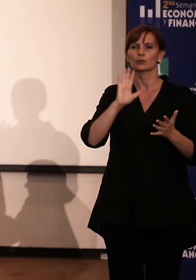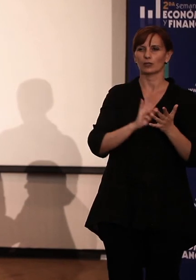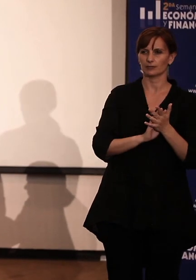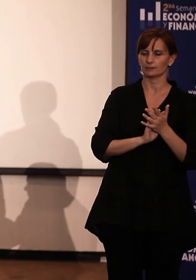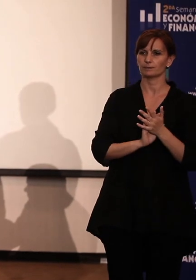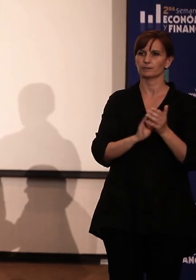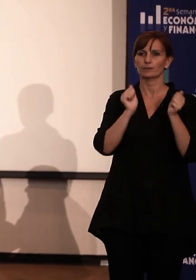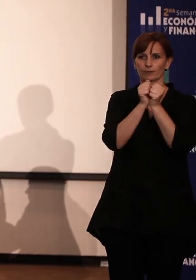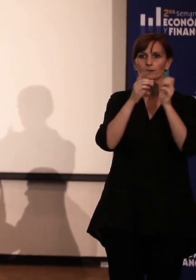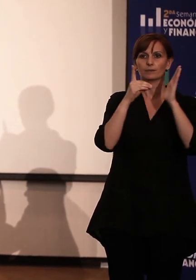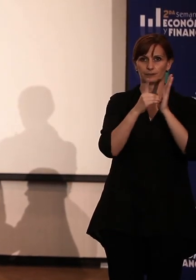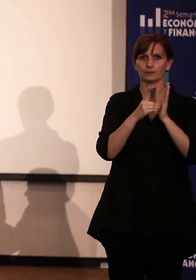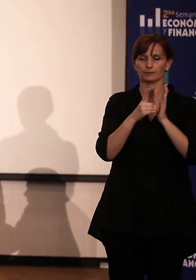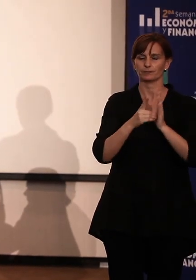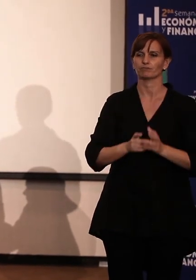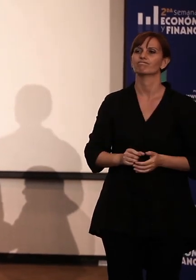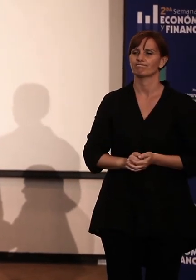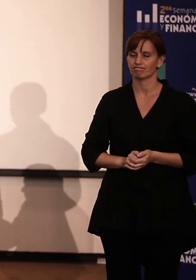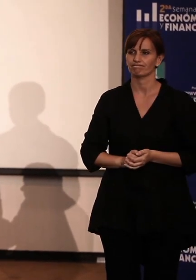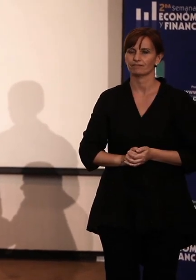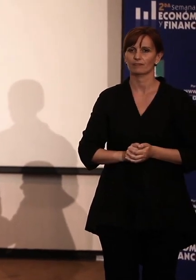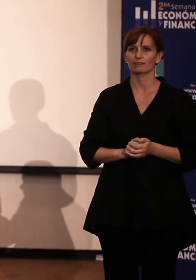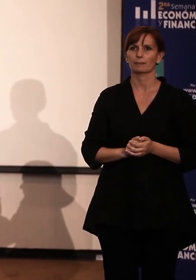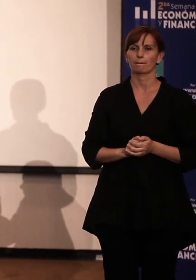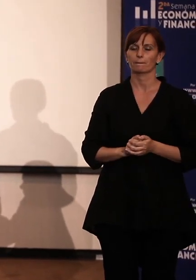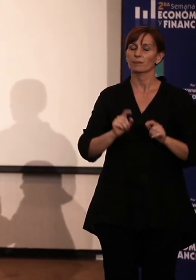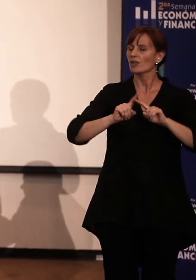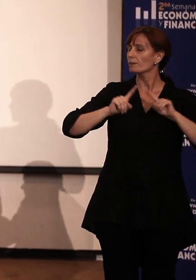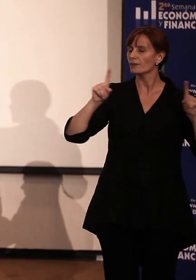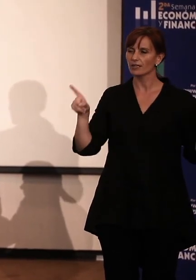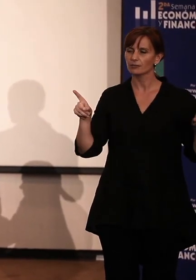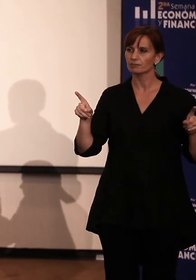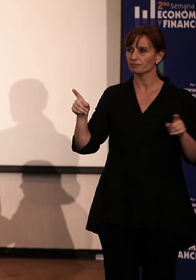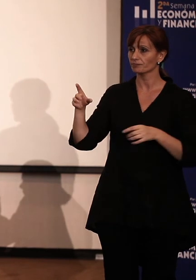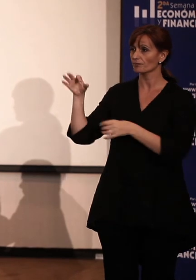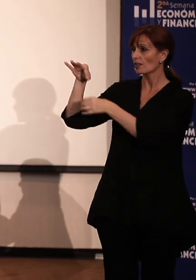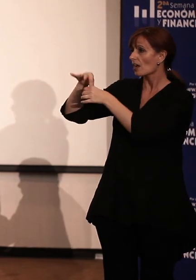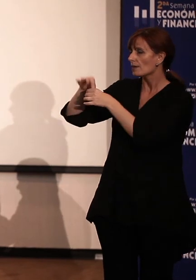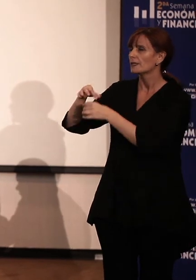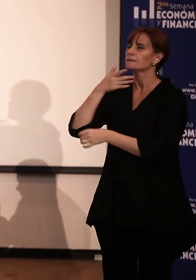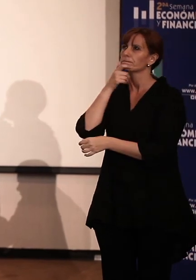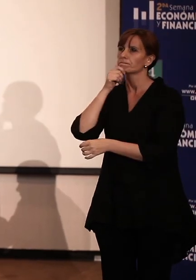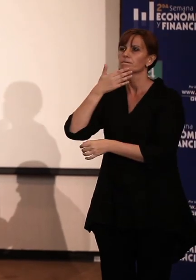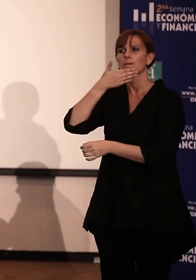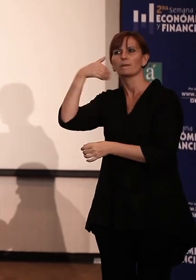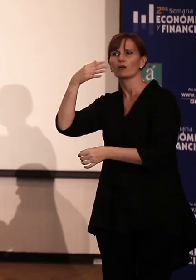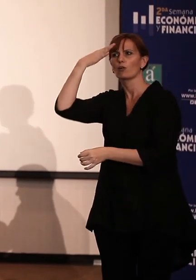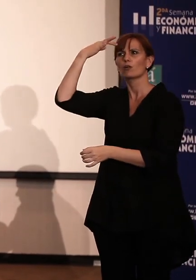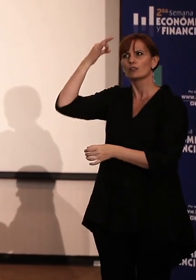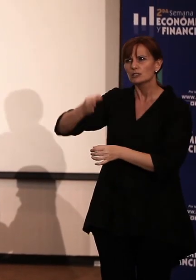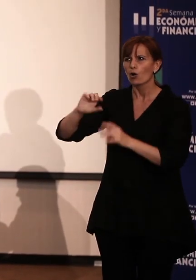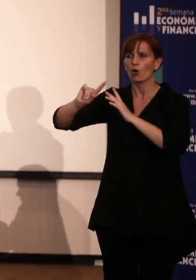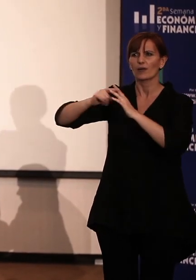tiene toda la parte de eliminaciones pero nosotros decidimos comenzar con los sordos